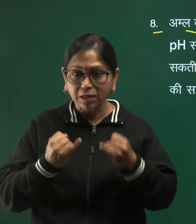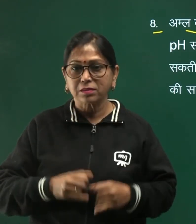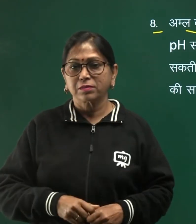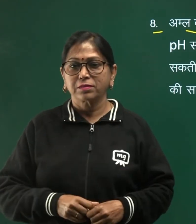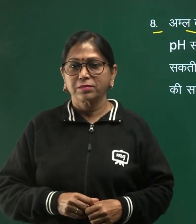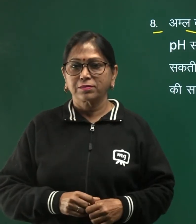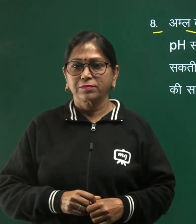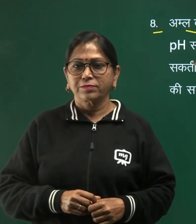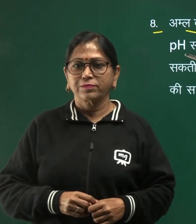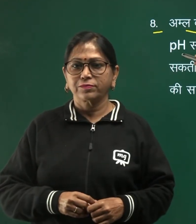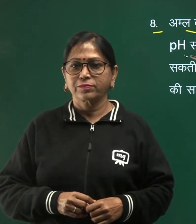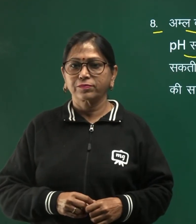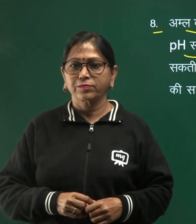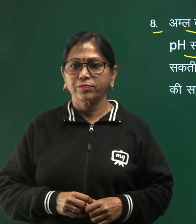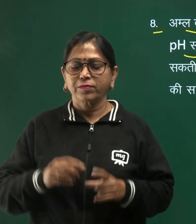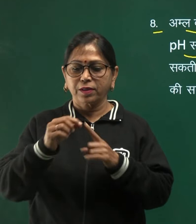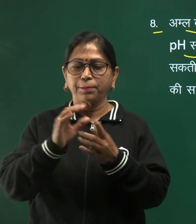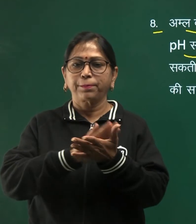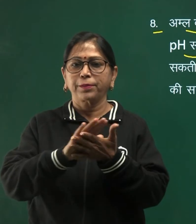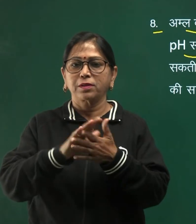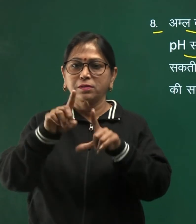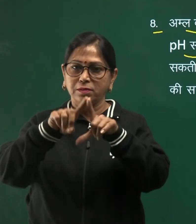प्रबलता की जांच